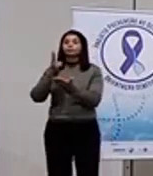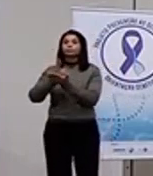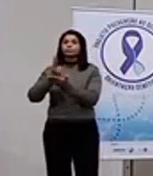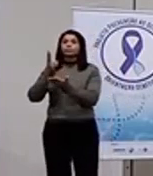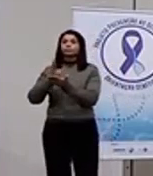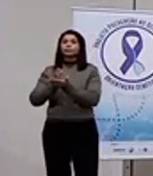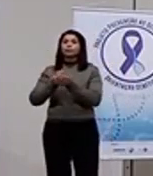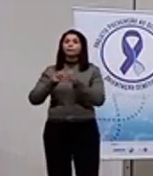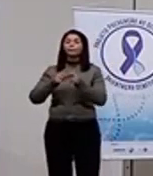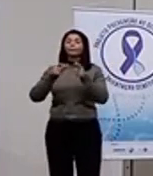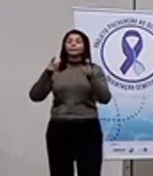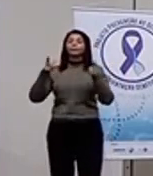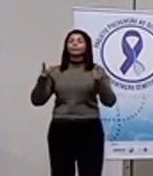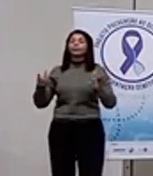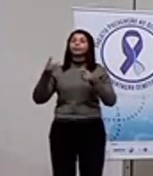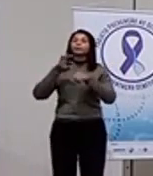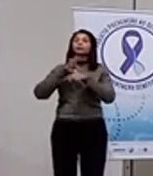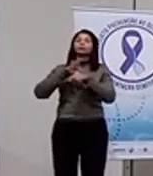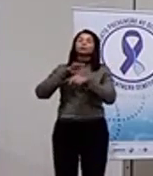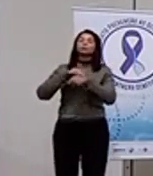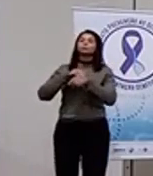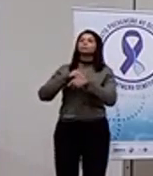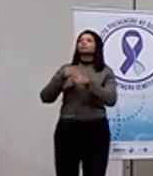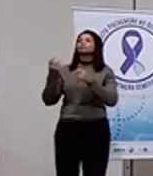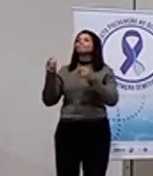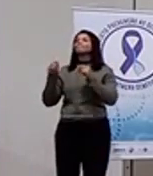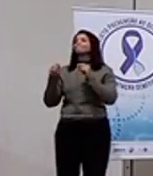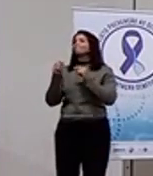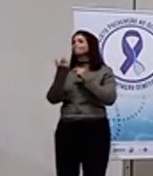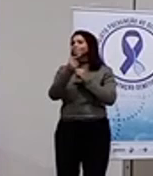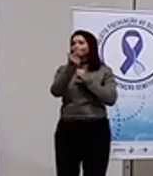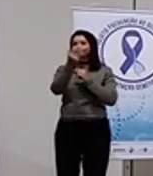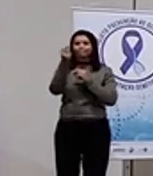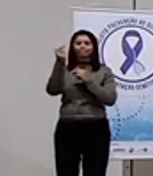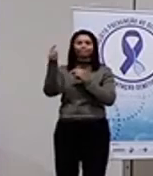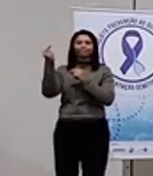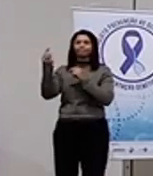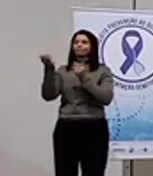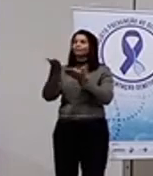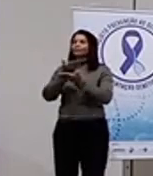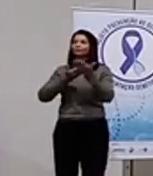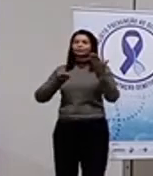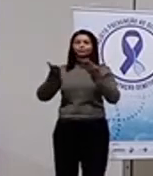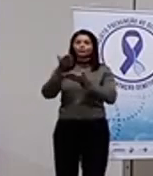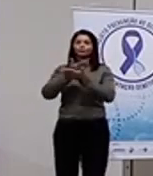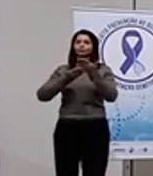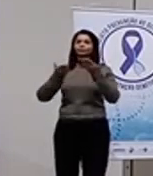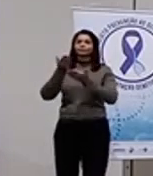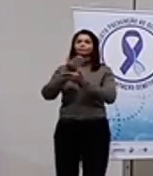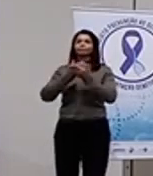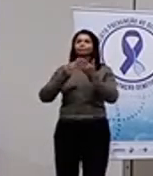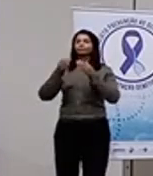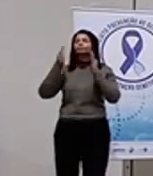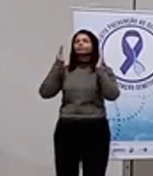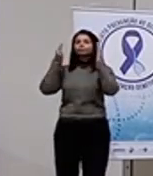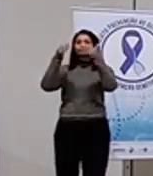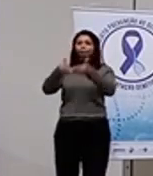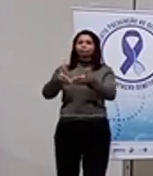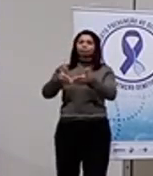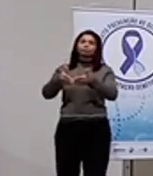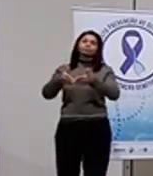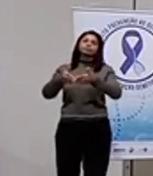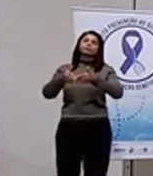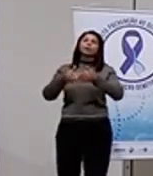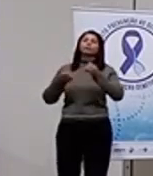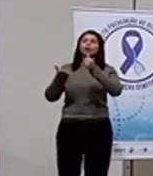das doenças raras não tem um tratamento específico. O que é o tratamento específico? É um tratamento focado na base daquela doença.